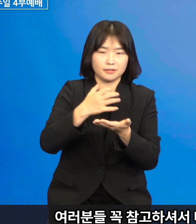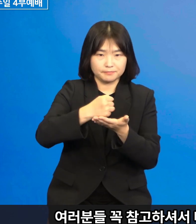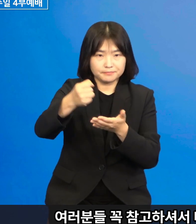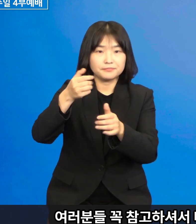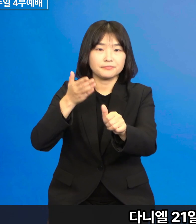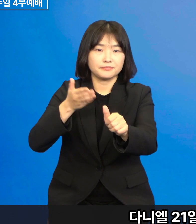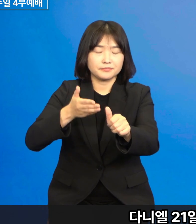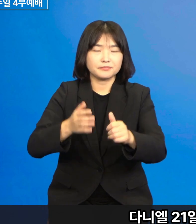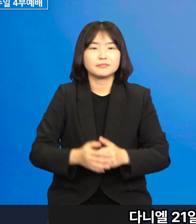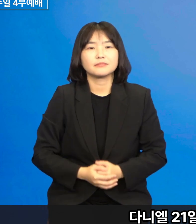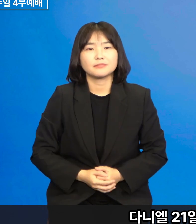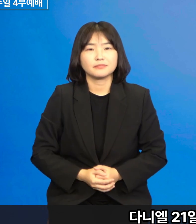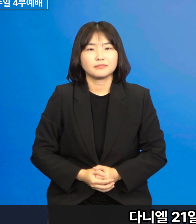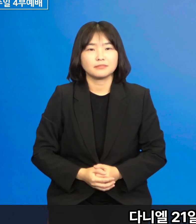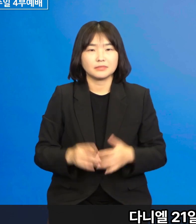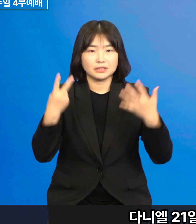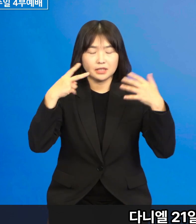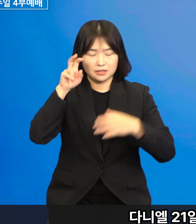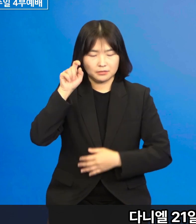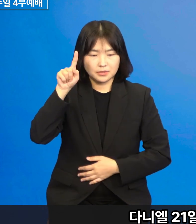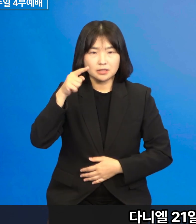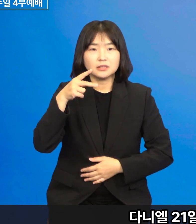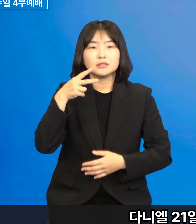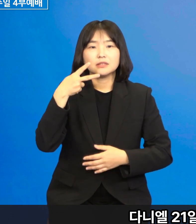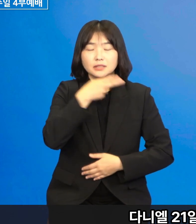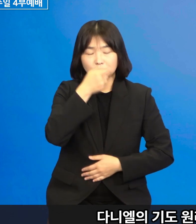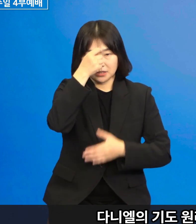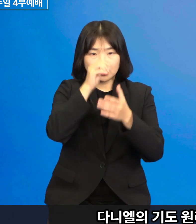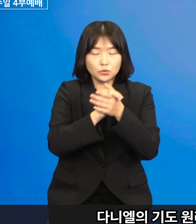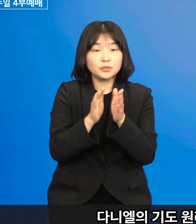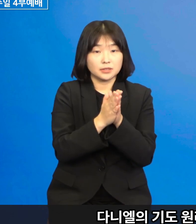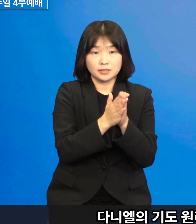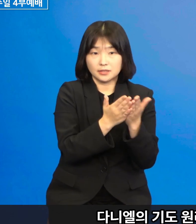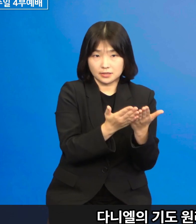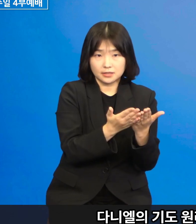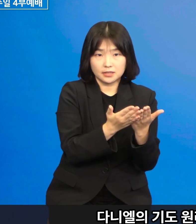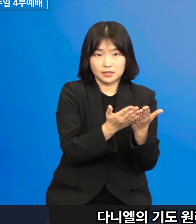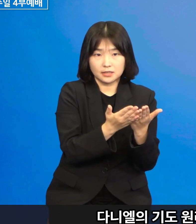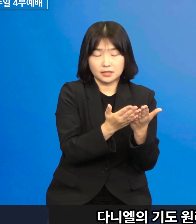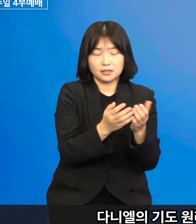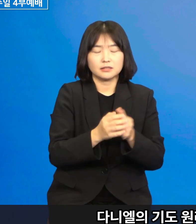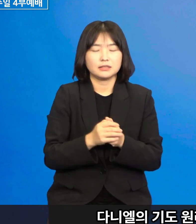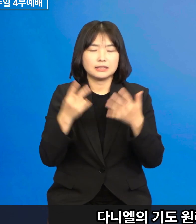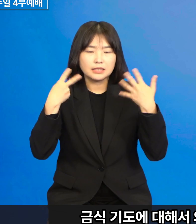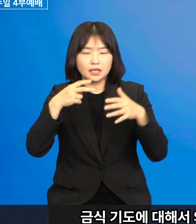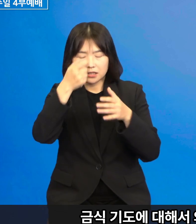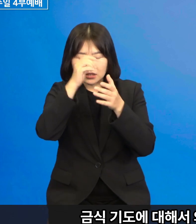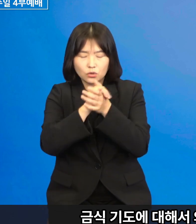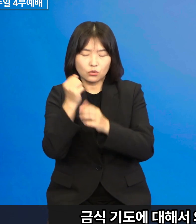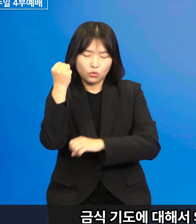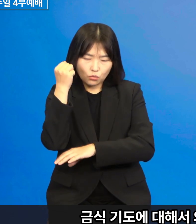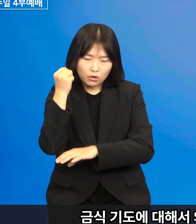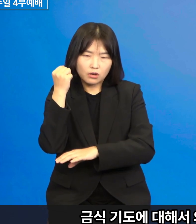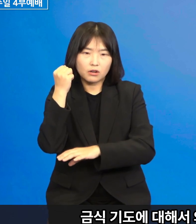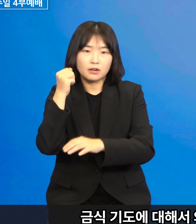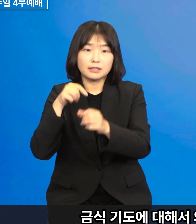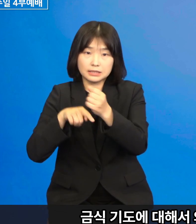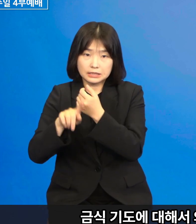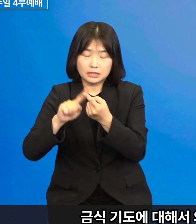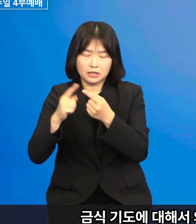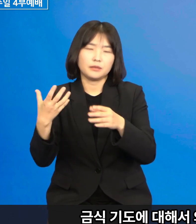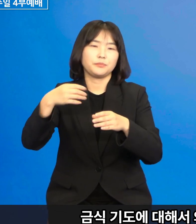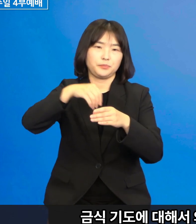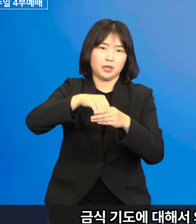좋겠고요. 다니엘 21일 금식기도, 이 책은 다니엘의 기도 원리가 담겨 있는 책입니다. 금식기도에 대해서